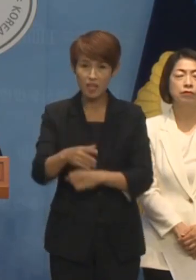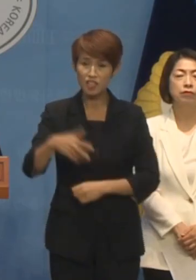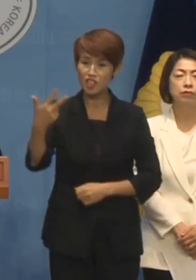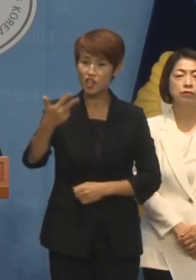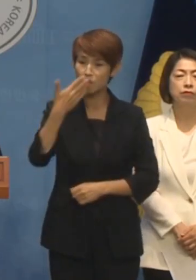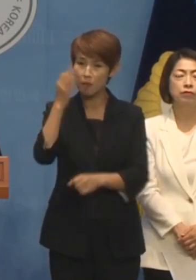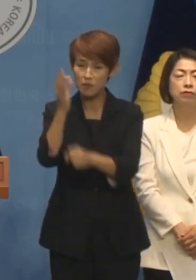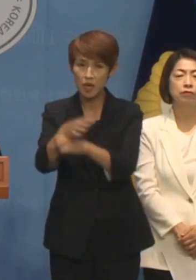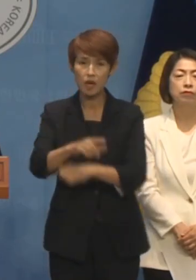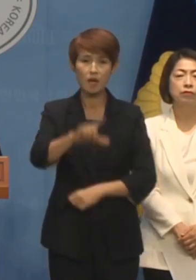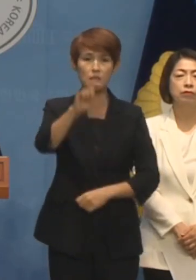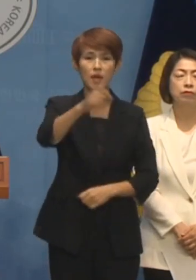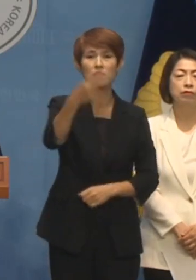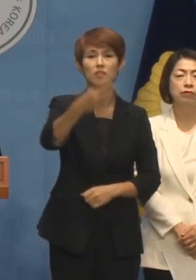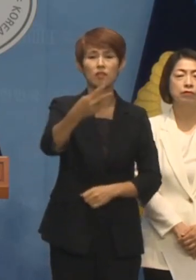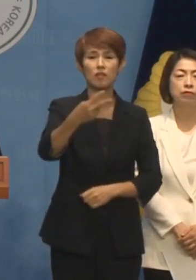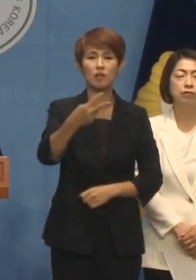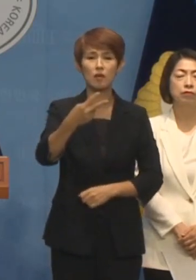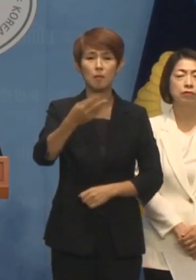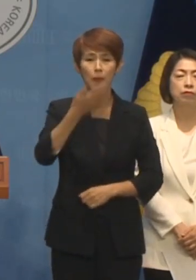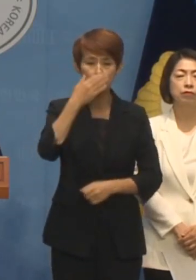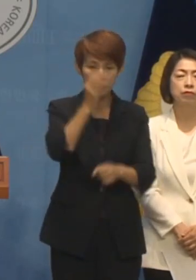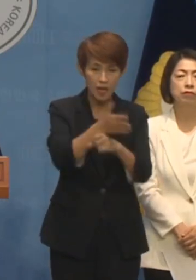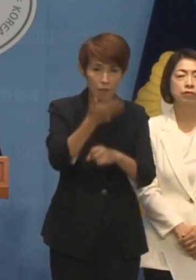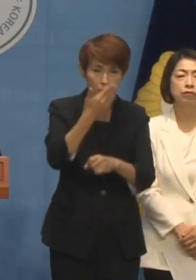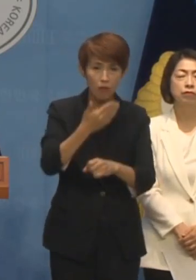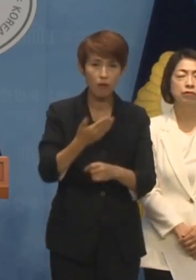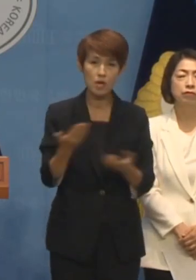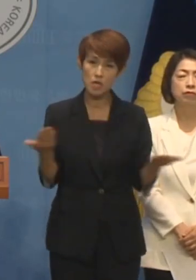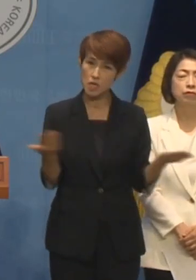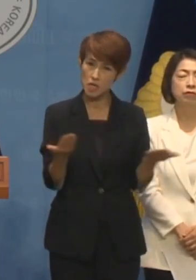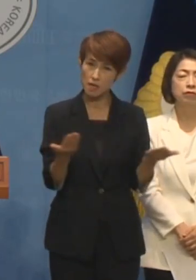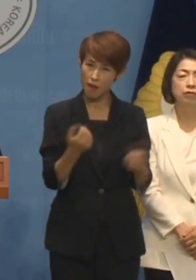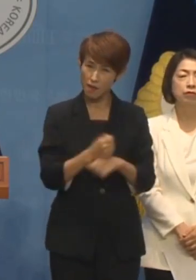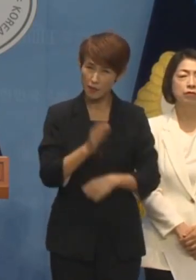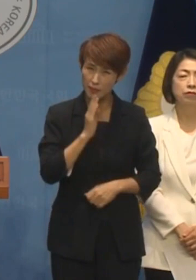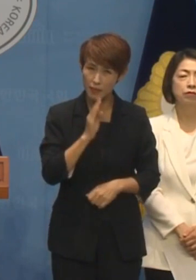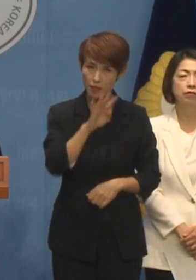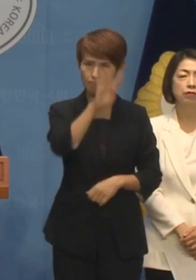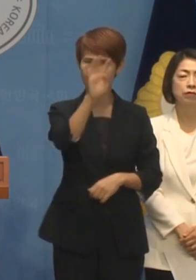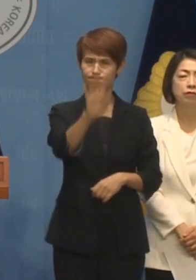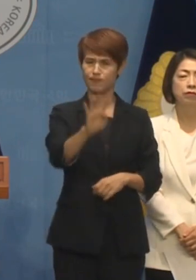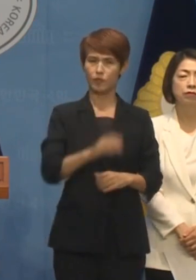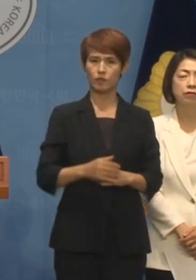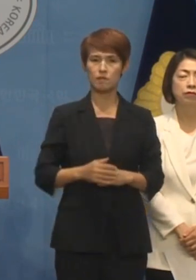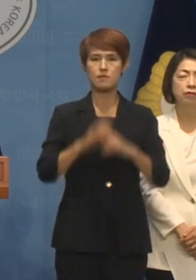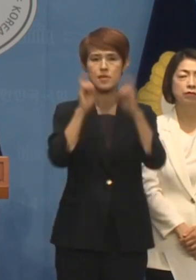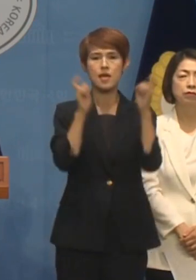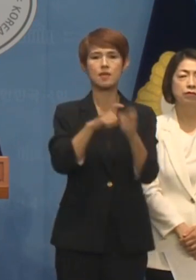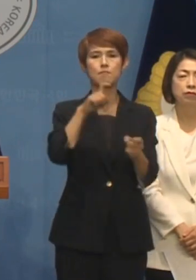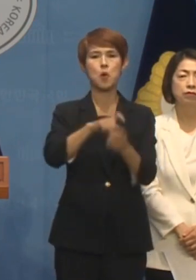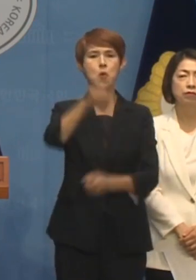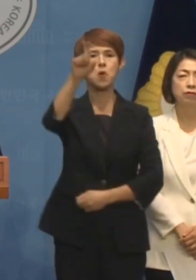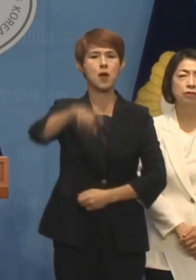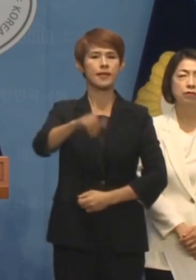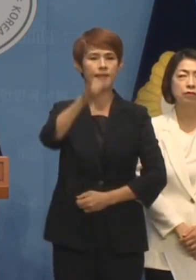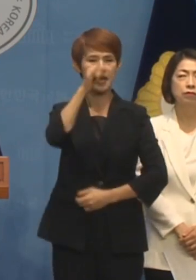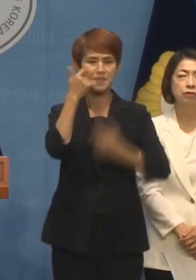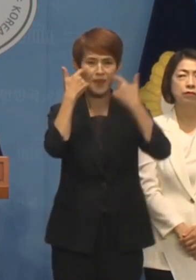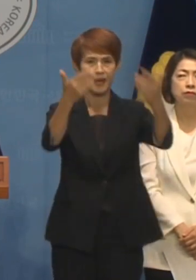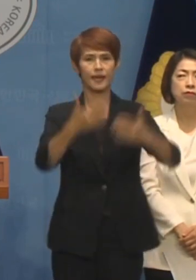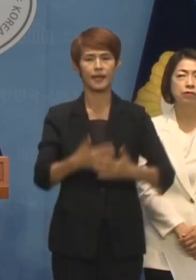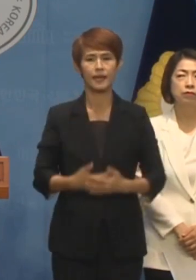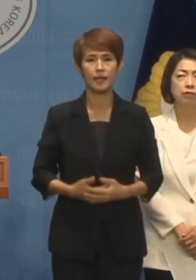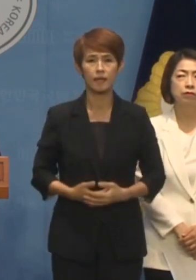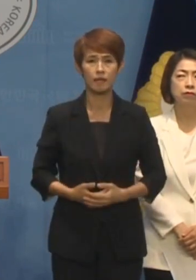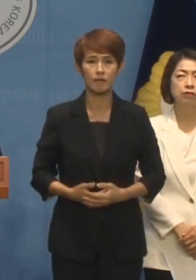먹고 12,000원 보리밥을 사 먹는데 업무를 했겠습니까? 사적 유용을 의심할 수밖에 없습니다.